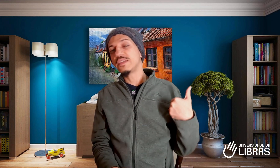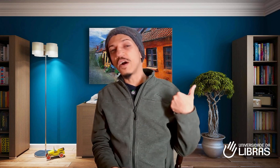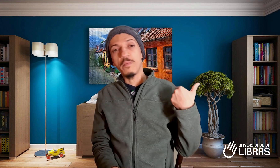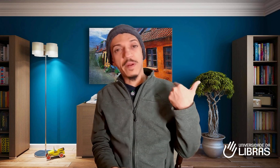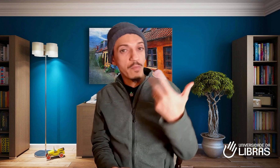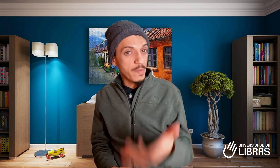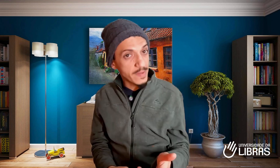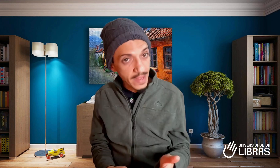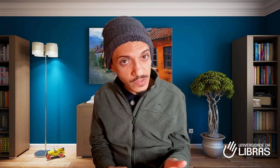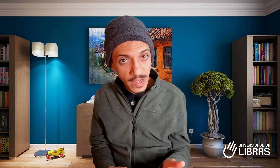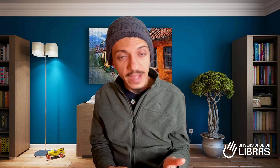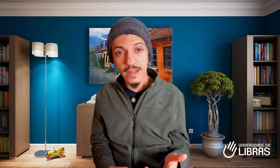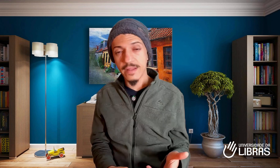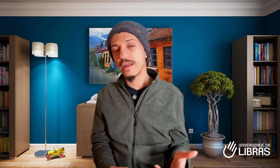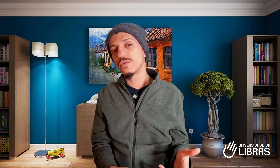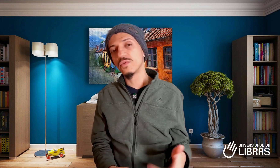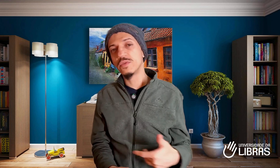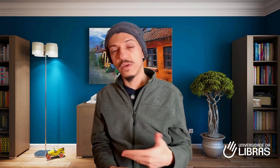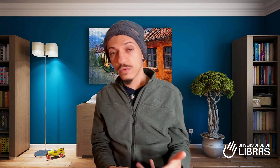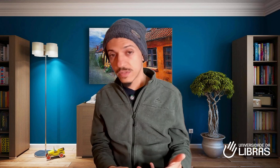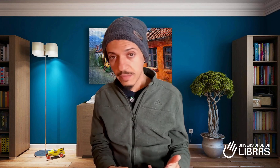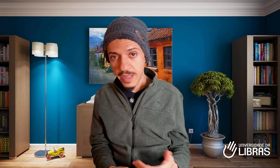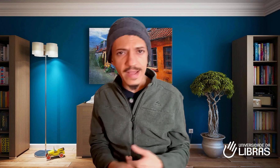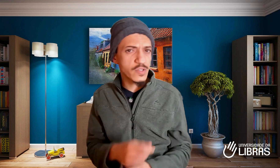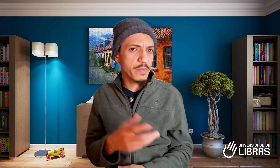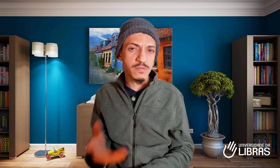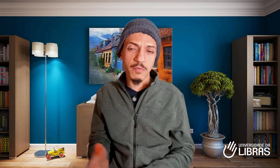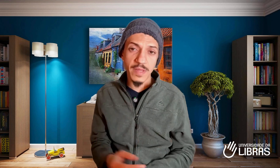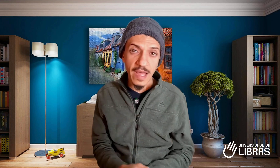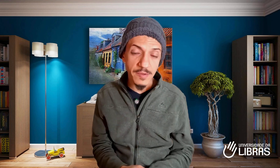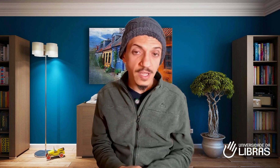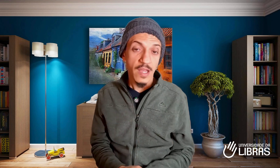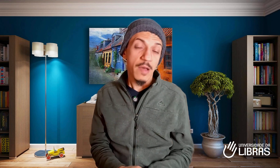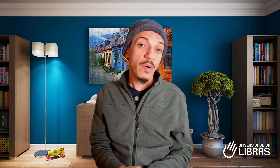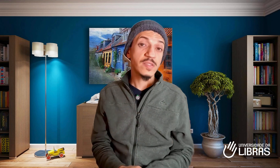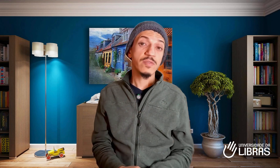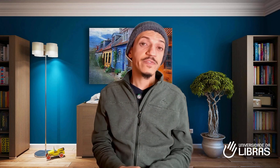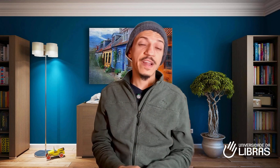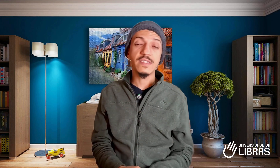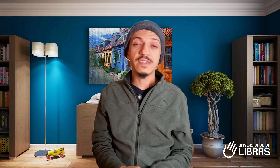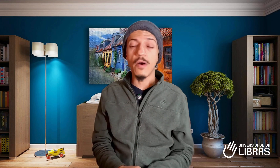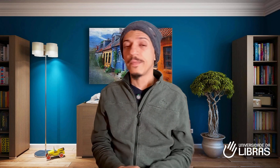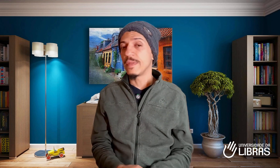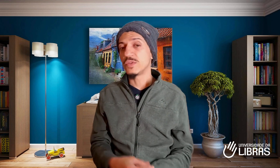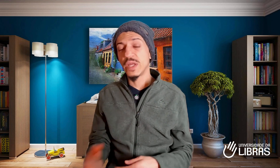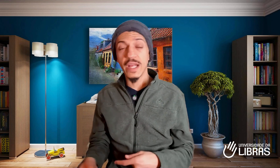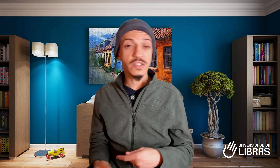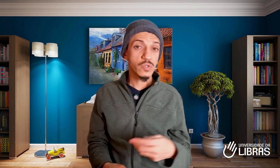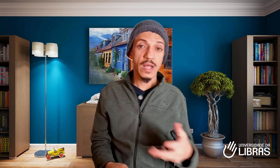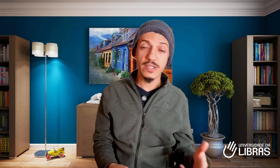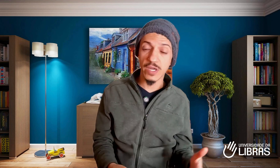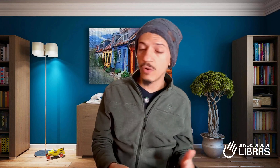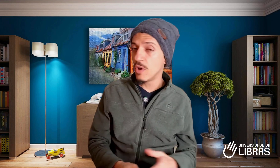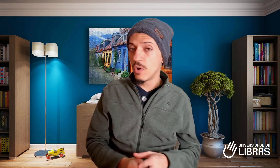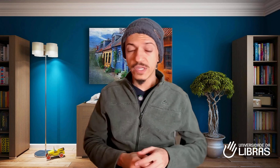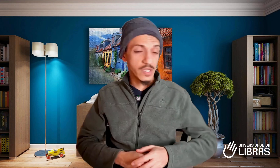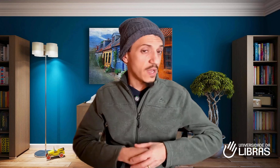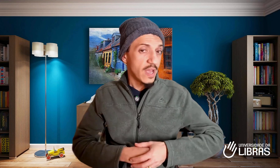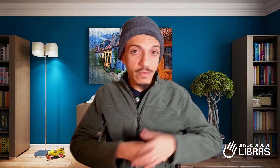para complementar a sua renda, atendendo surdos em outros ambientes, ou mesmo como intérprete. Pode ser um diferencial na sua igreja, na sua religião. Ou seja, em qualquer